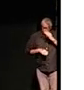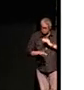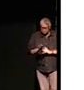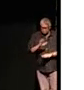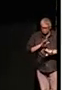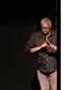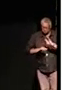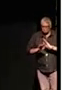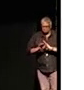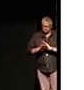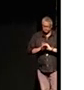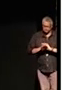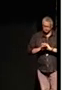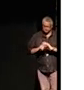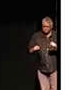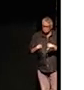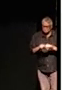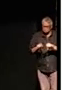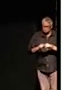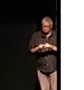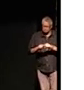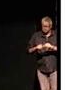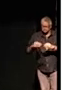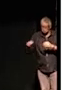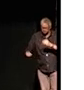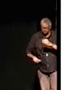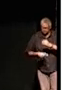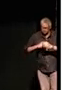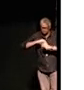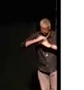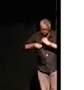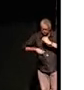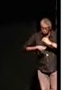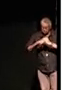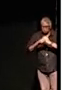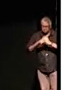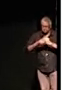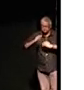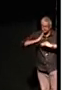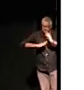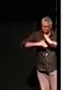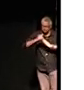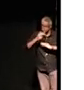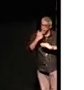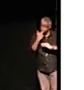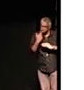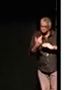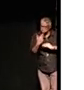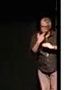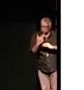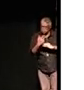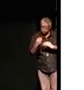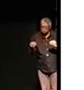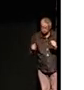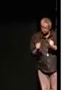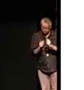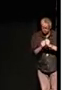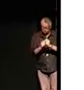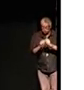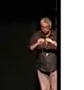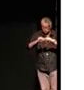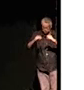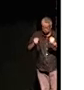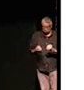está inserido aí nas atribuições do nutricionista sobre sistemas